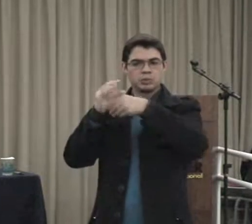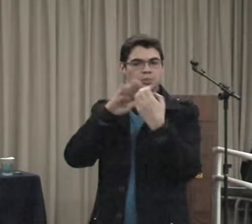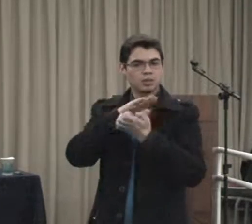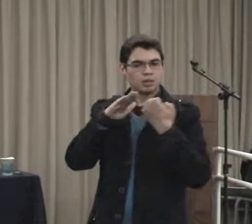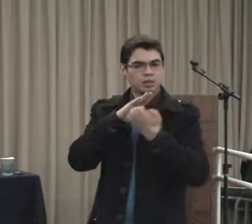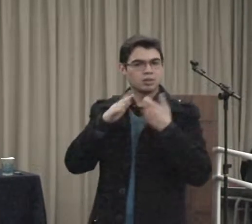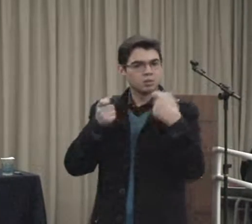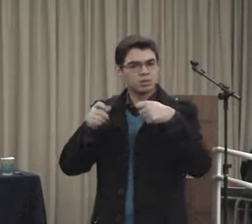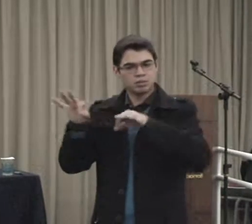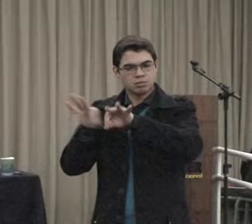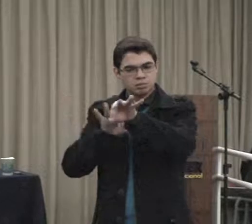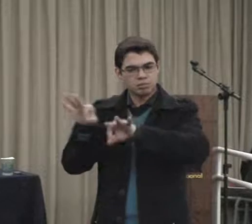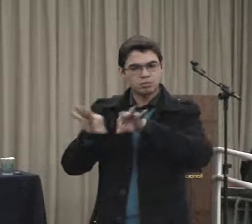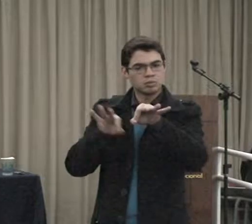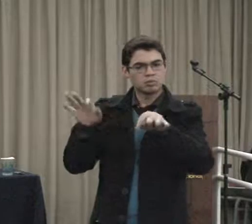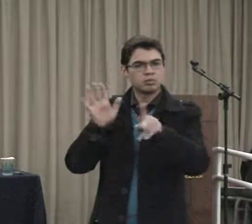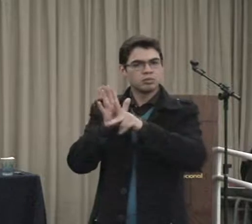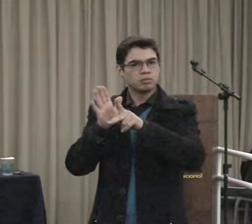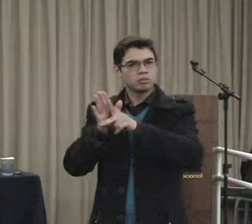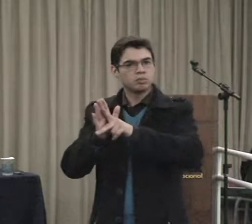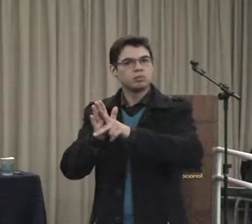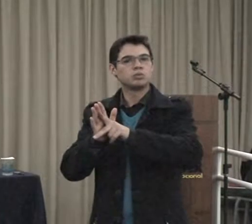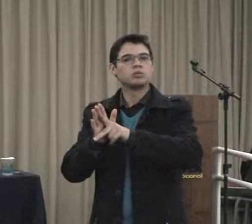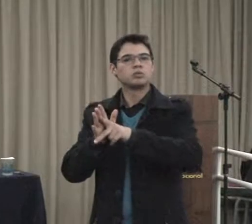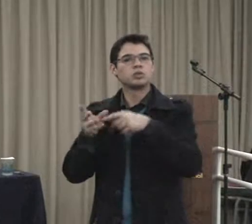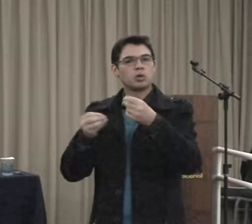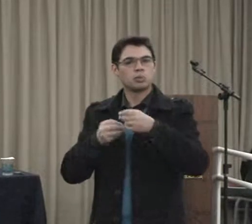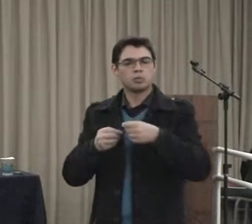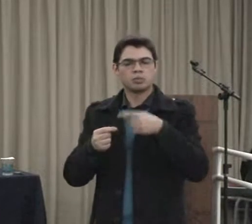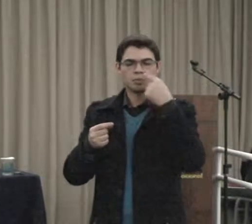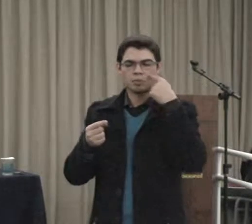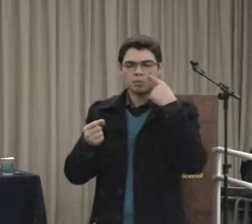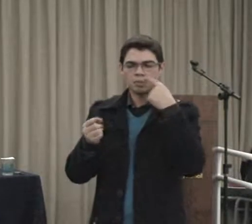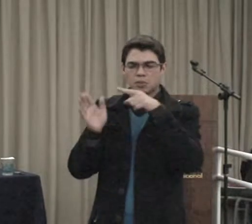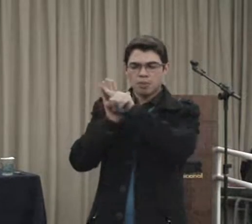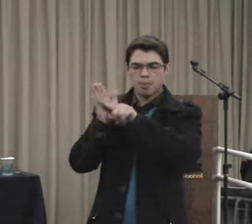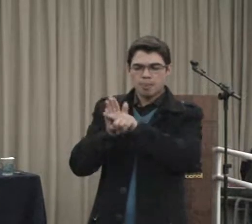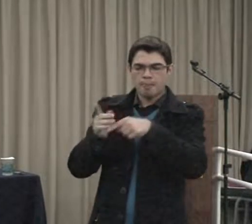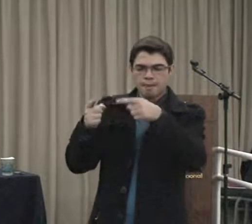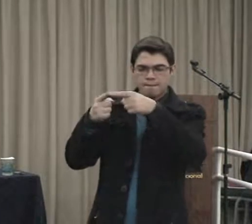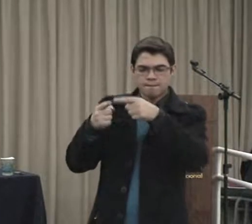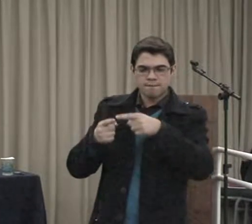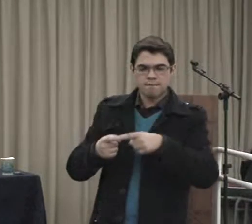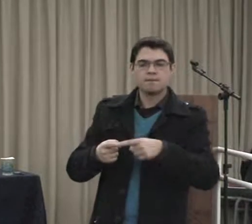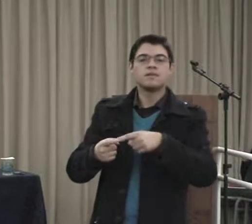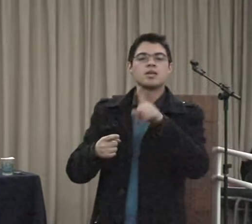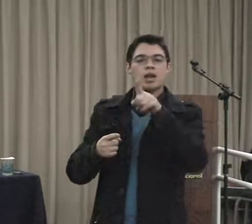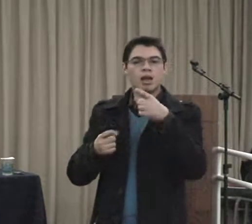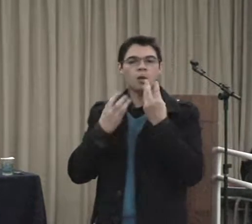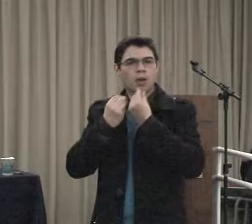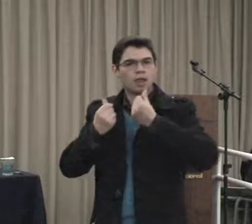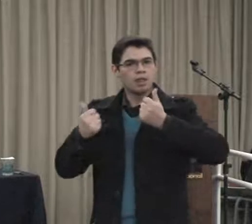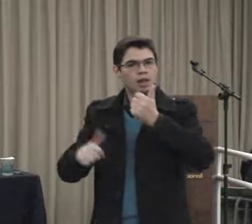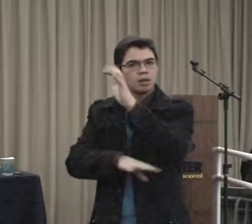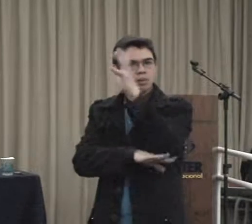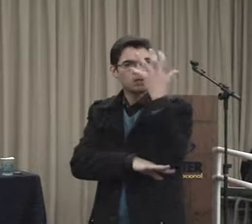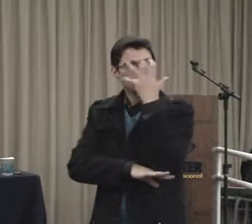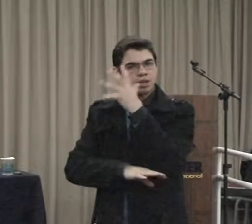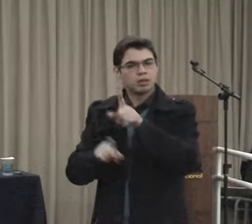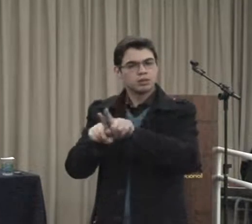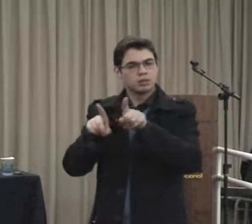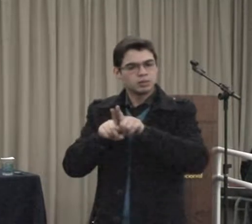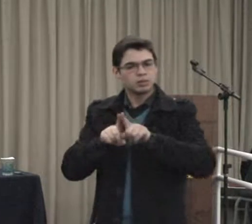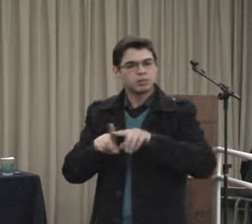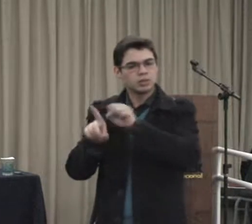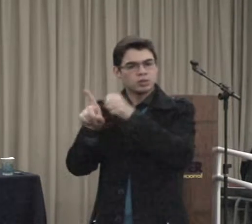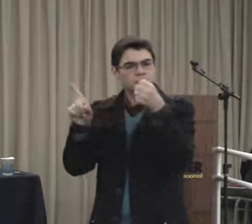na medição, em todos os seus pontos, a questão da qualidade ambiental e da equidade social. Por exemplo, ah, Joana,